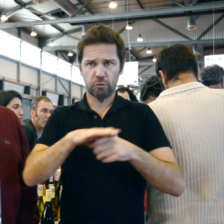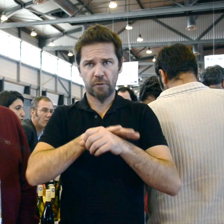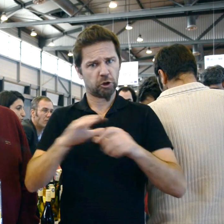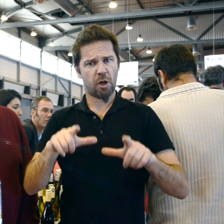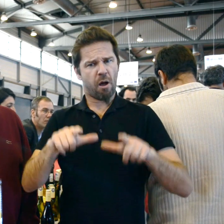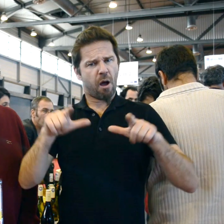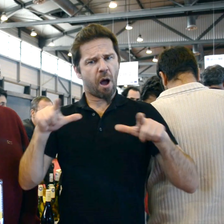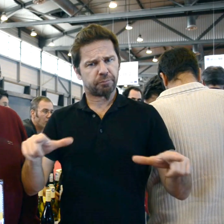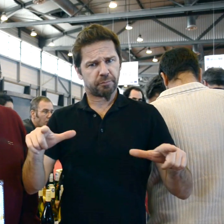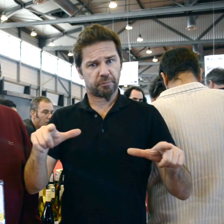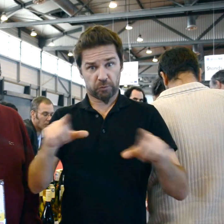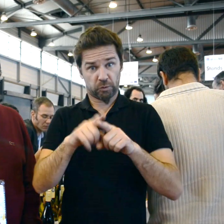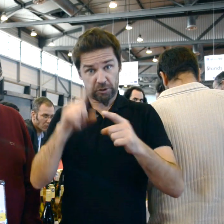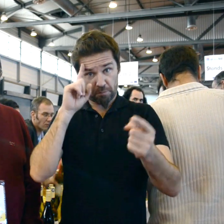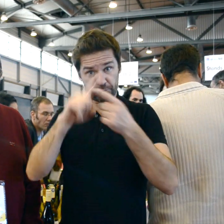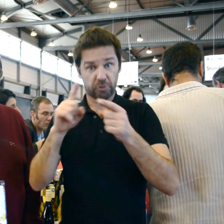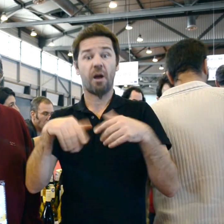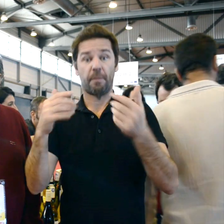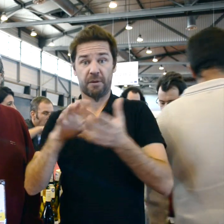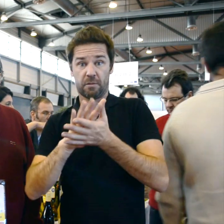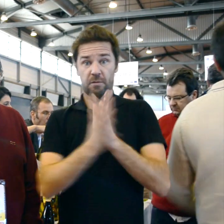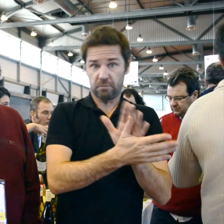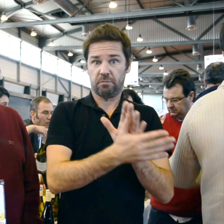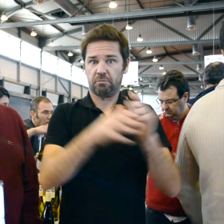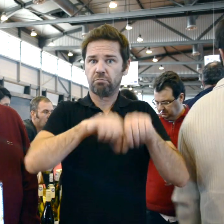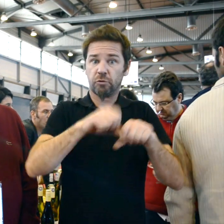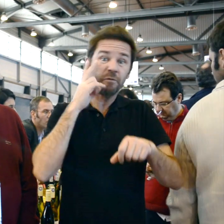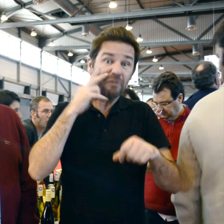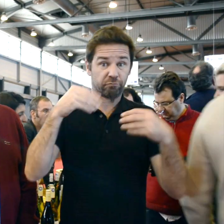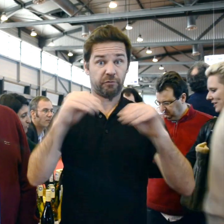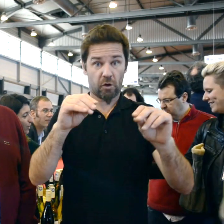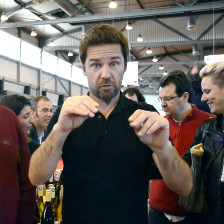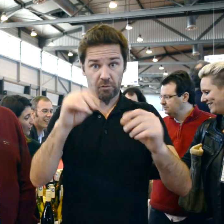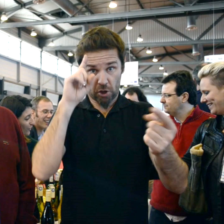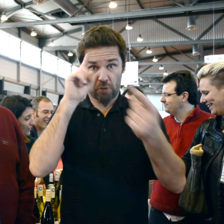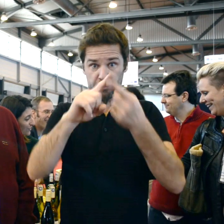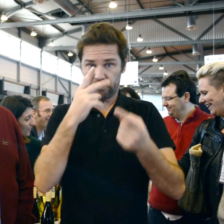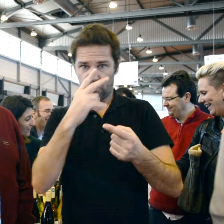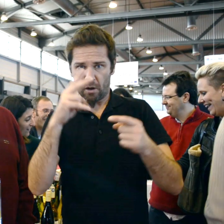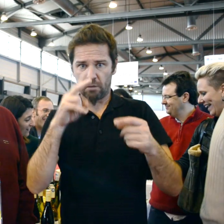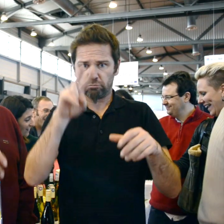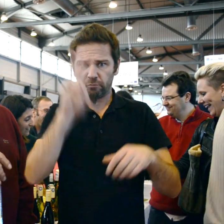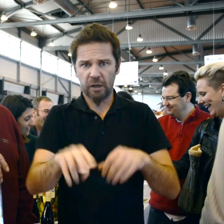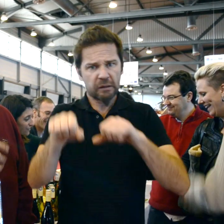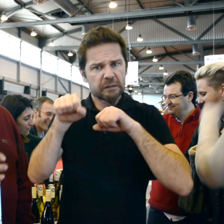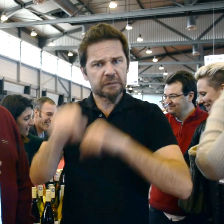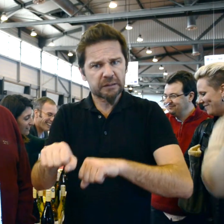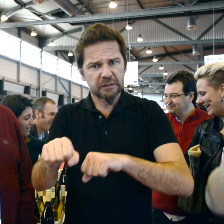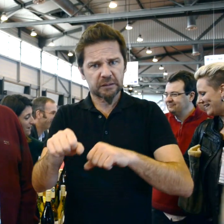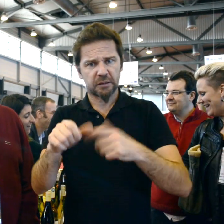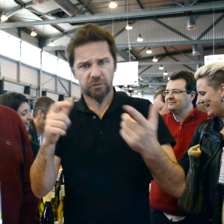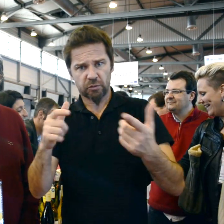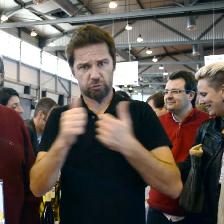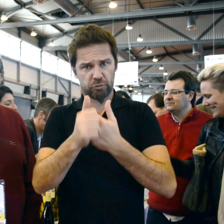de façon à pouvoir faire des vinifications en vraie grandeur et de voir réellement les phénomènes de résistance sur un nombre de